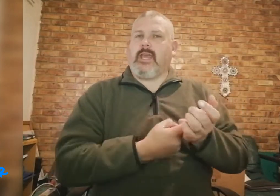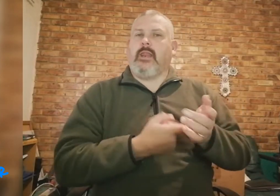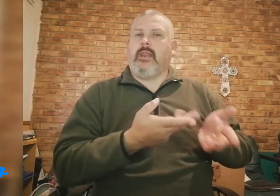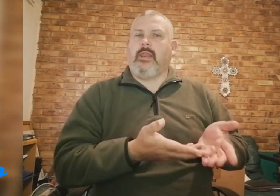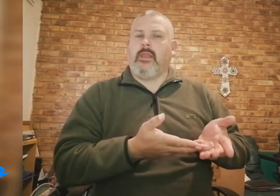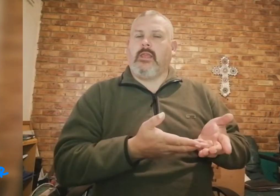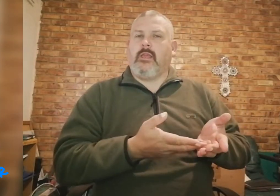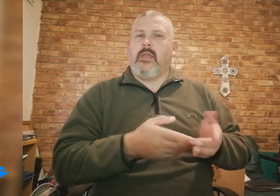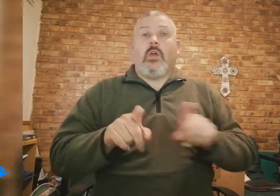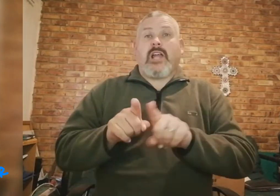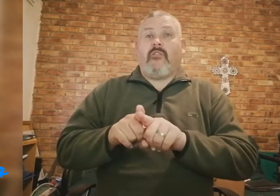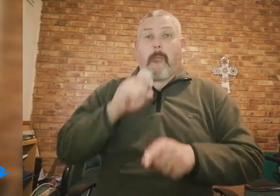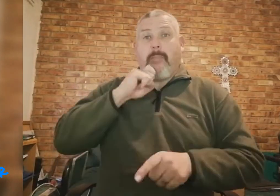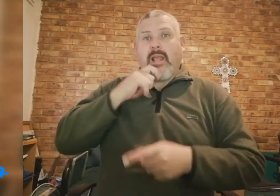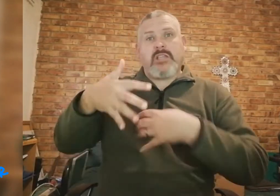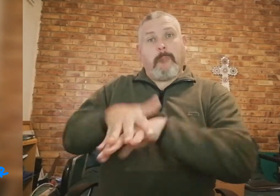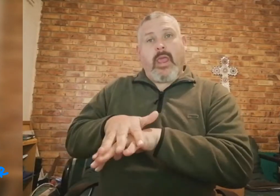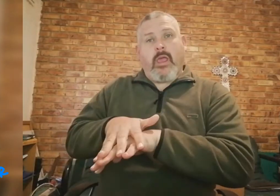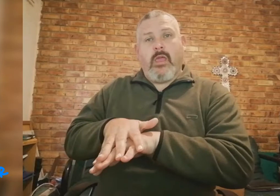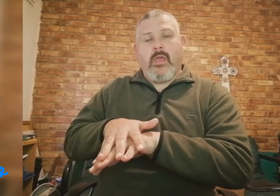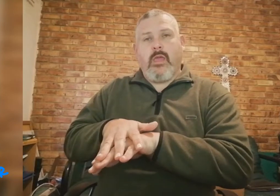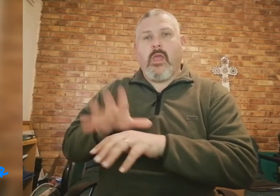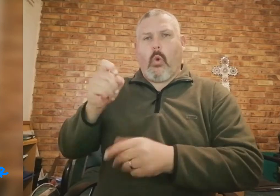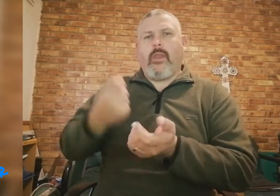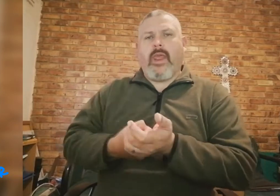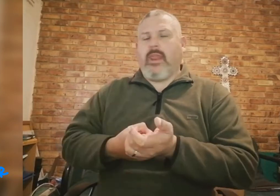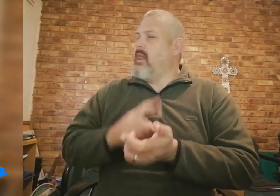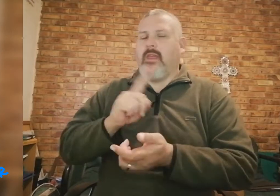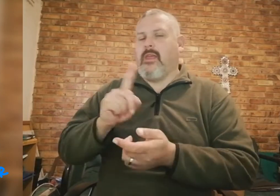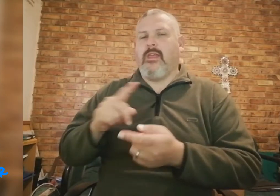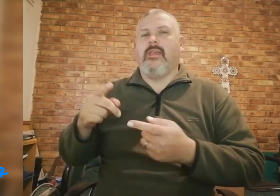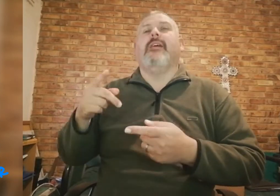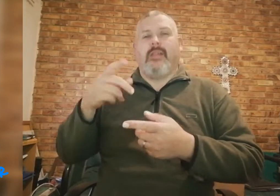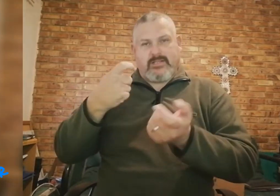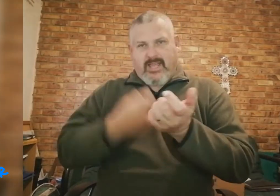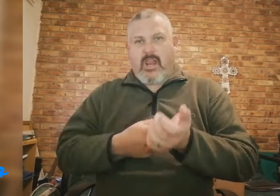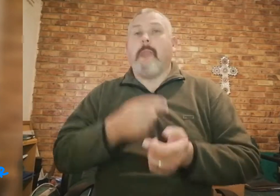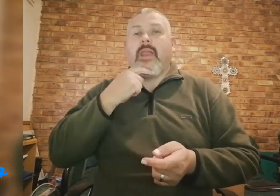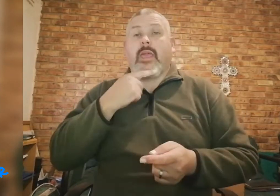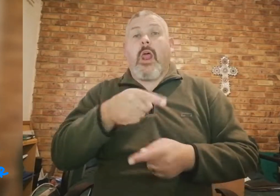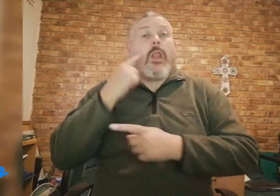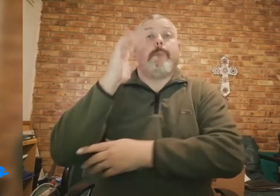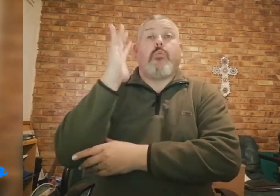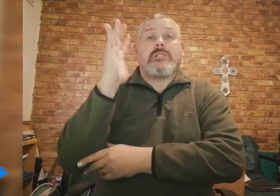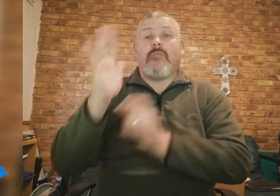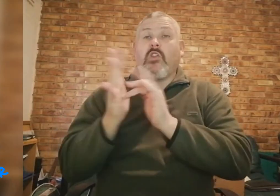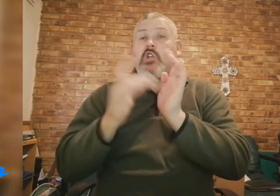rein. Selfs die mense meng onrein, is rein. Teken, die boodskap van